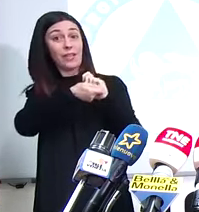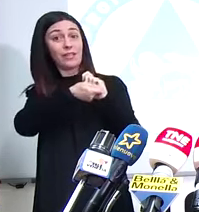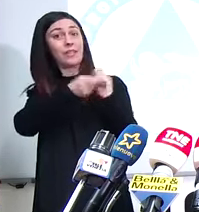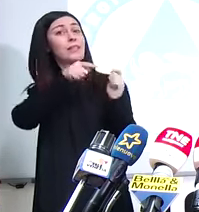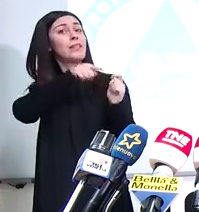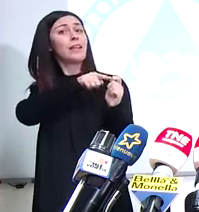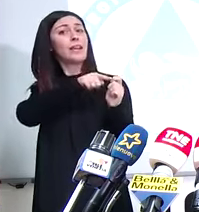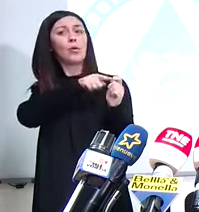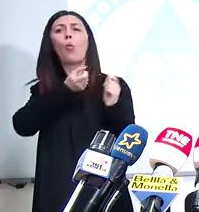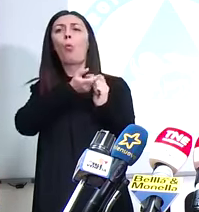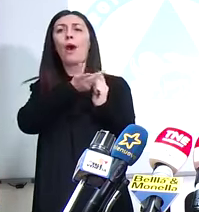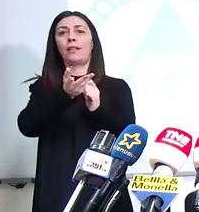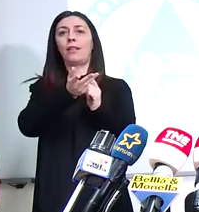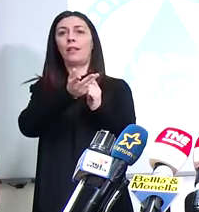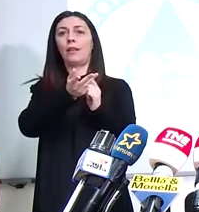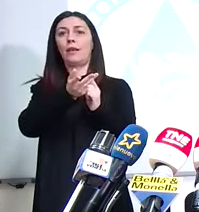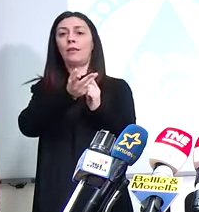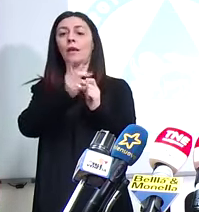campioni